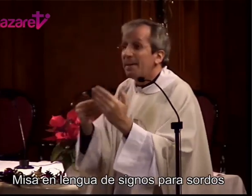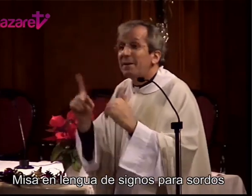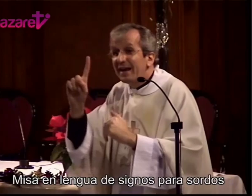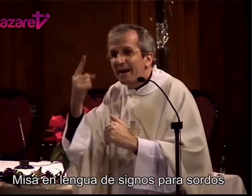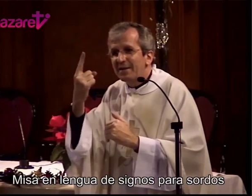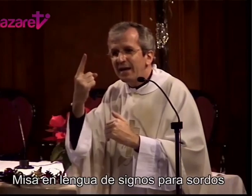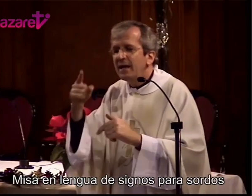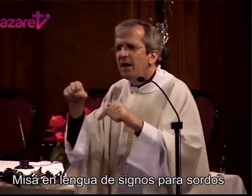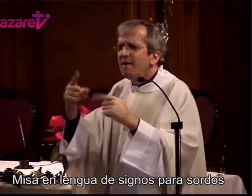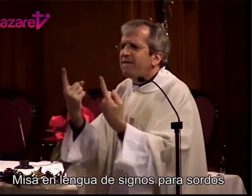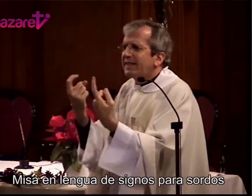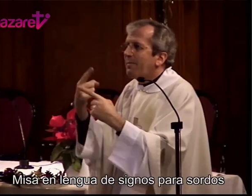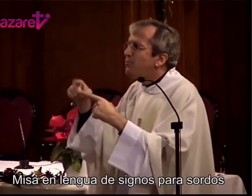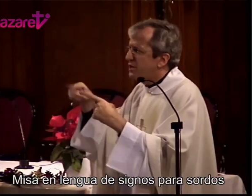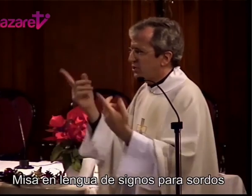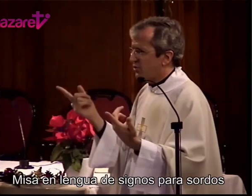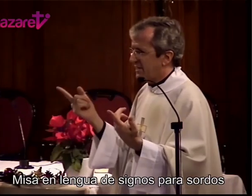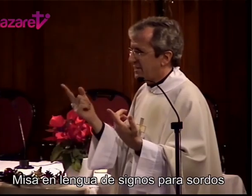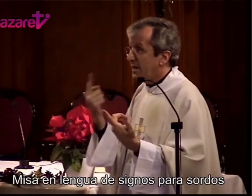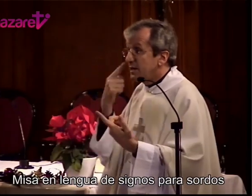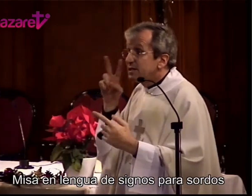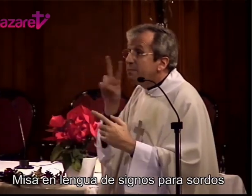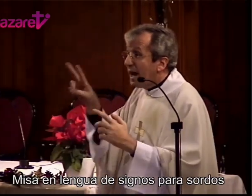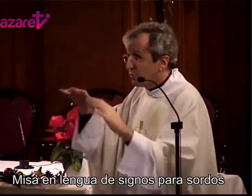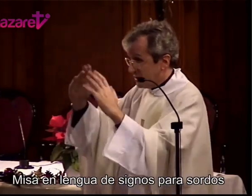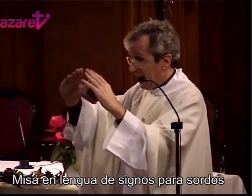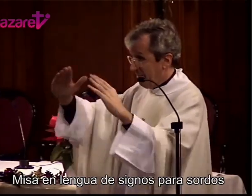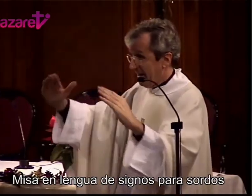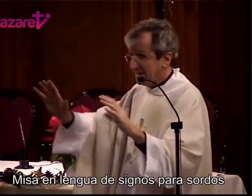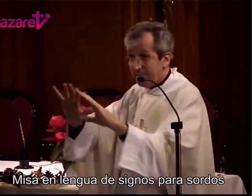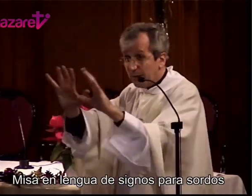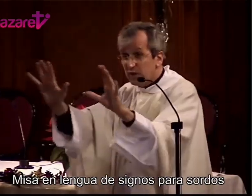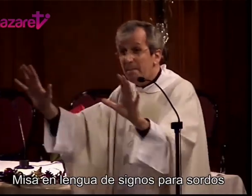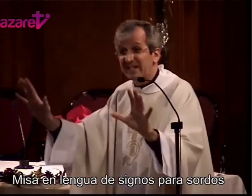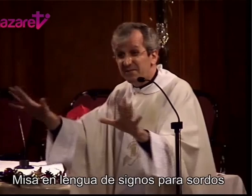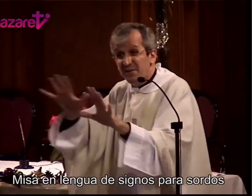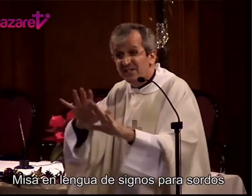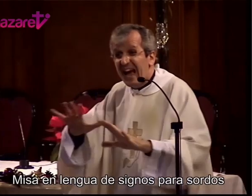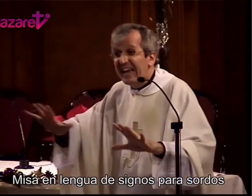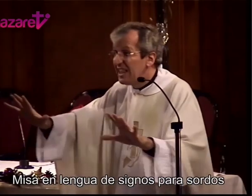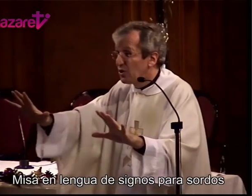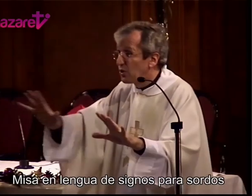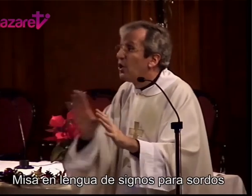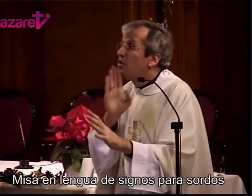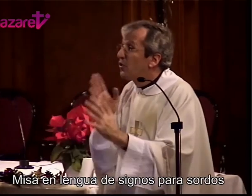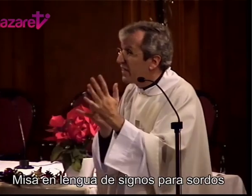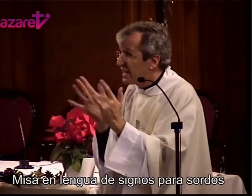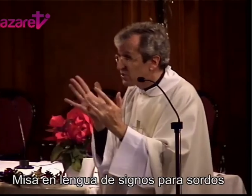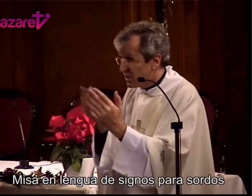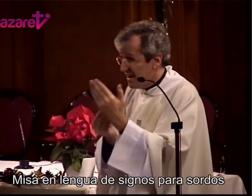primera Navidad. Faltaban muchas cosas. Si miramos el Belén, si miramos el pesebre, si miramos aquel entorno donde Jesús